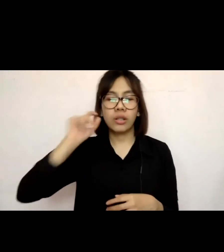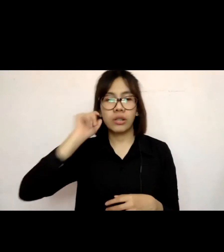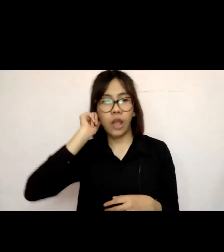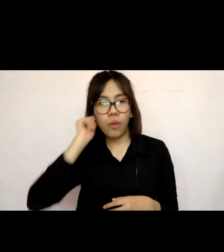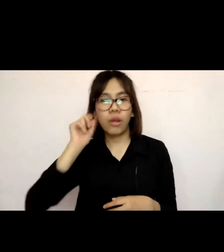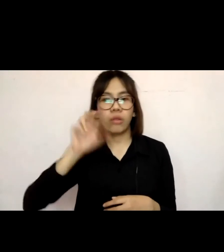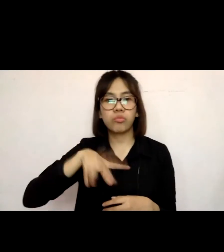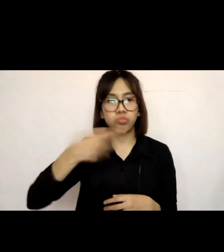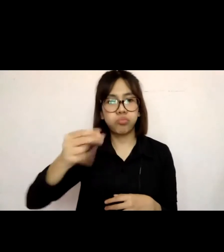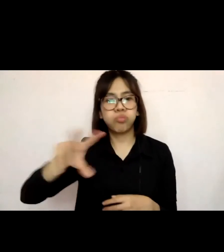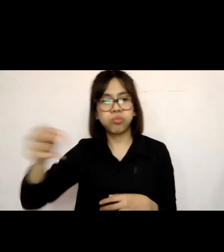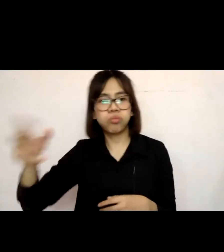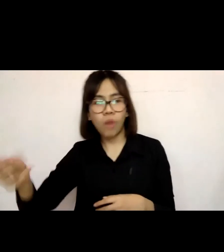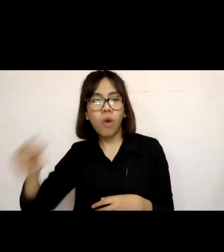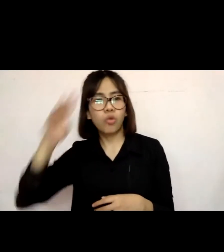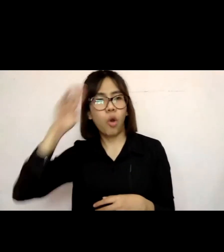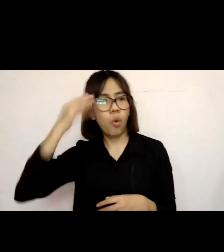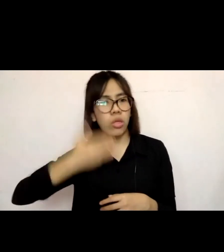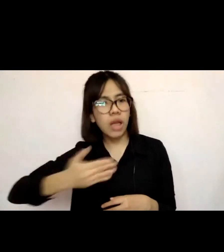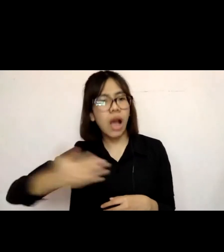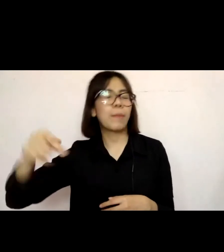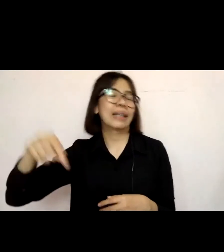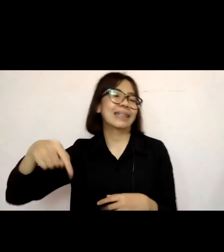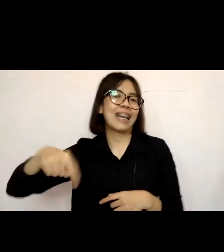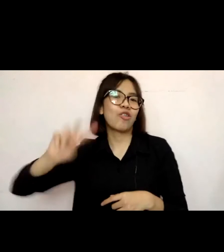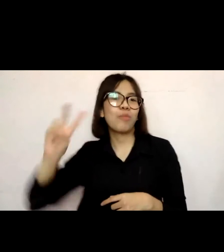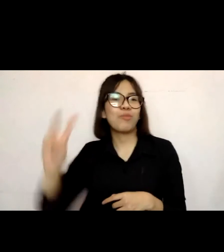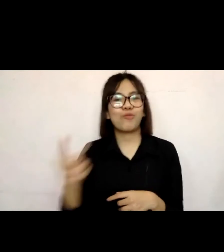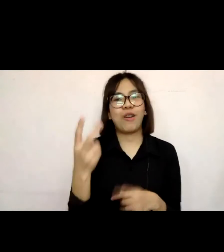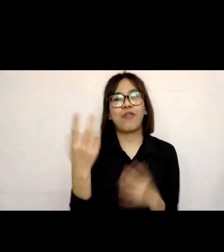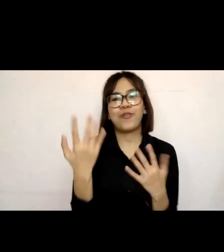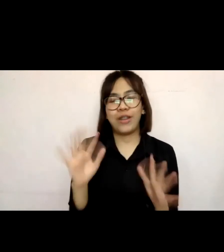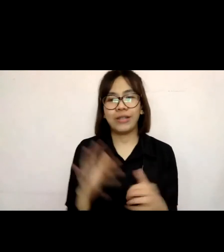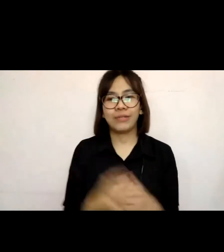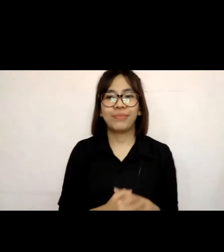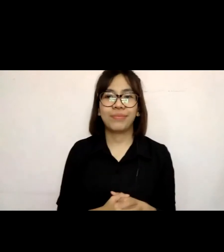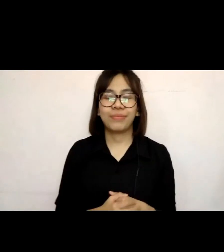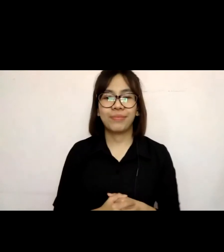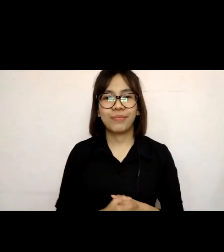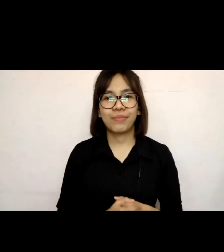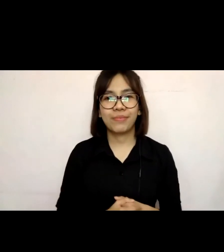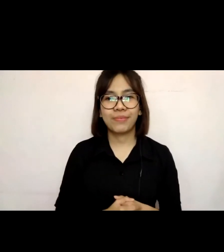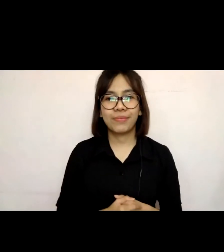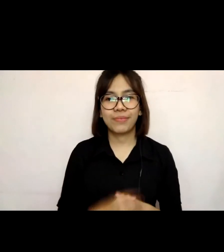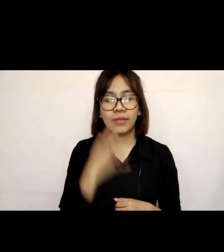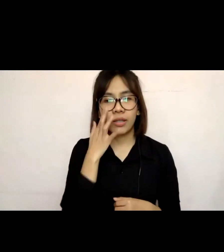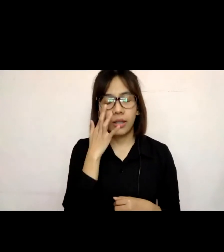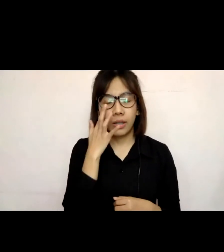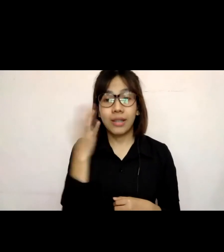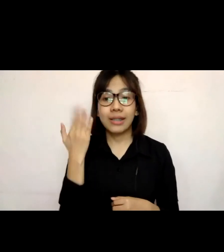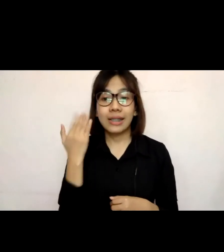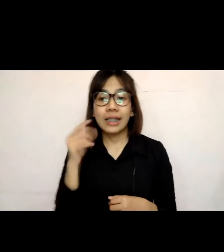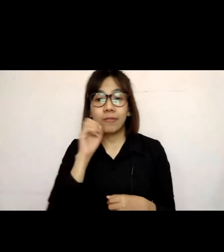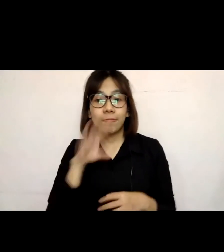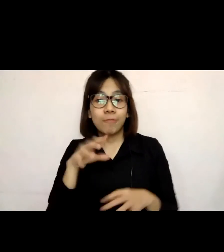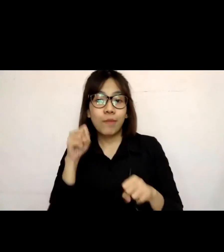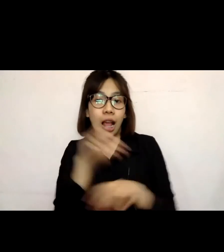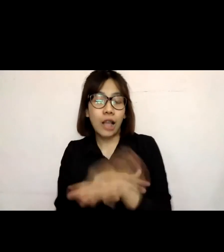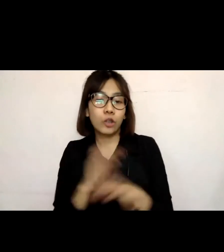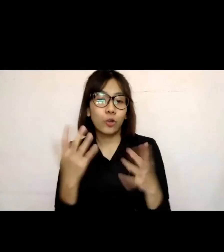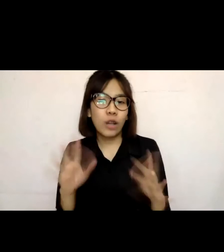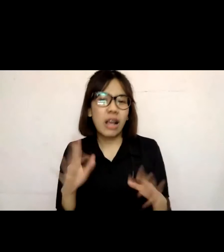yang kedua ini ada sekolah yang memiliki sarana dan prasarana untuk akses yang dibutuhi oleh